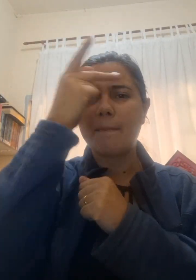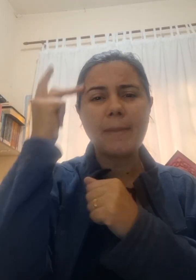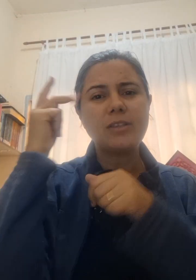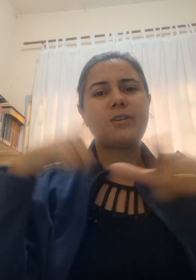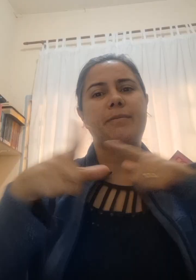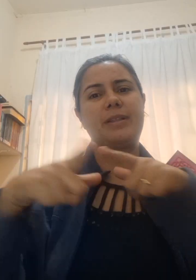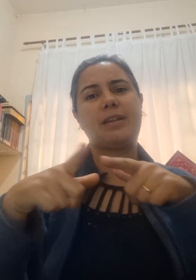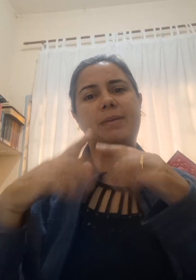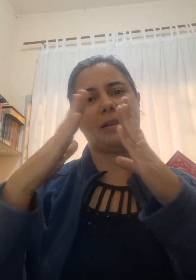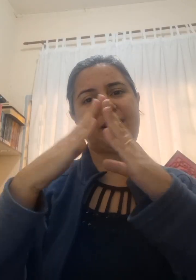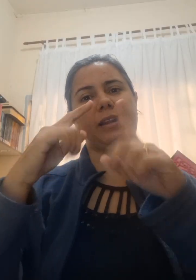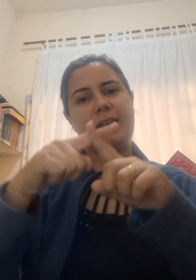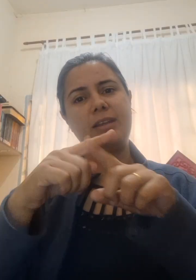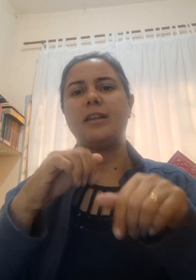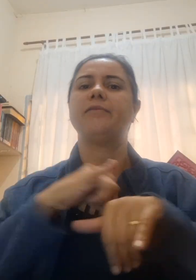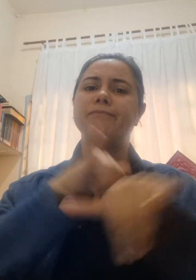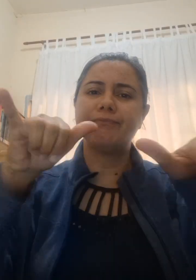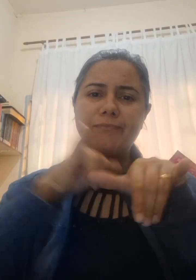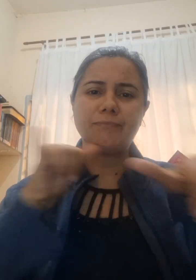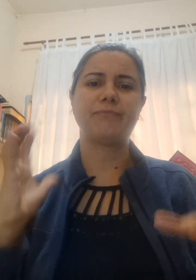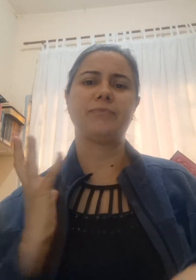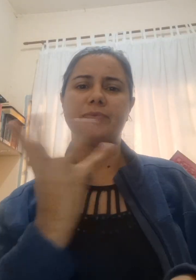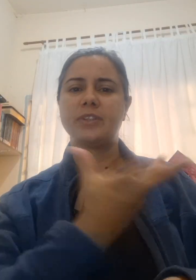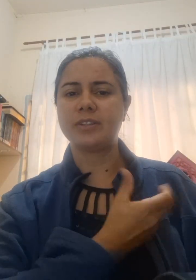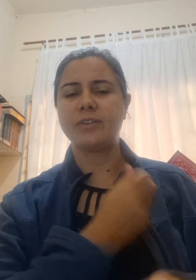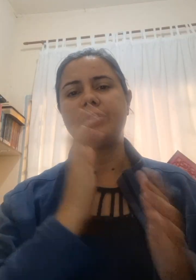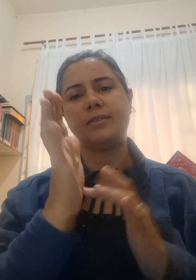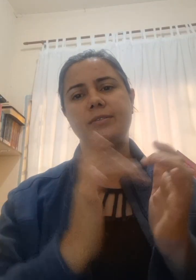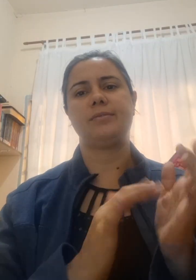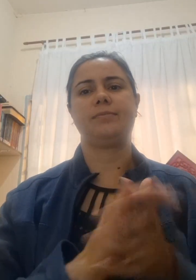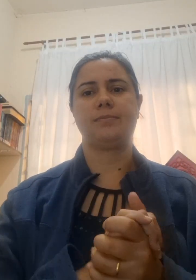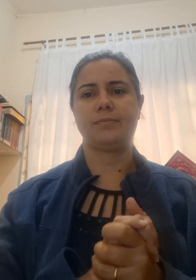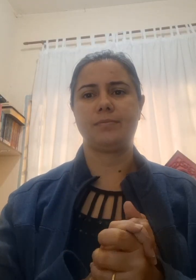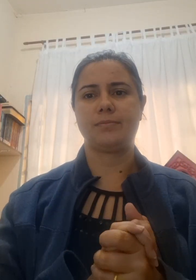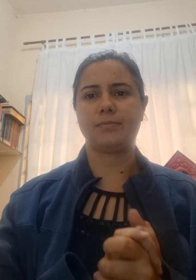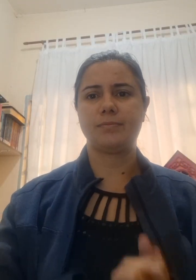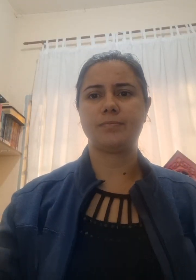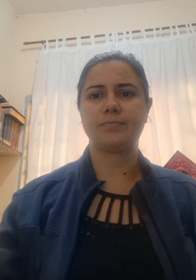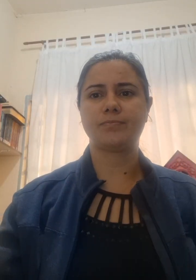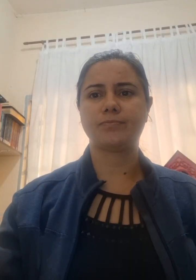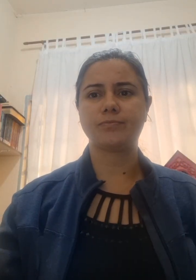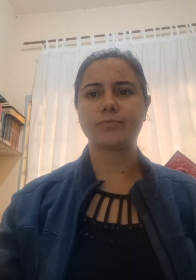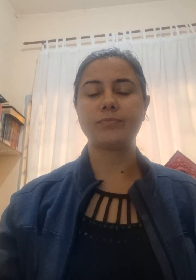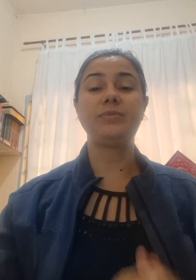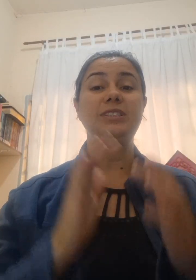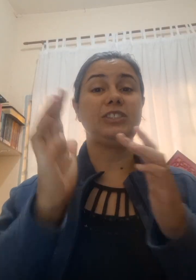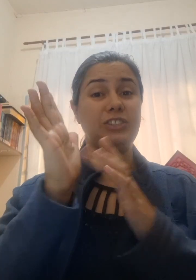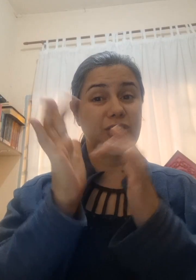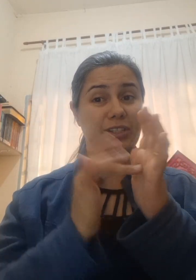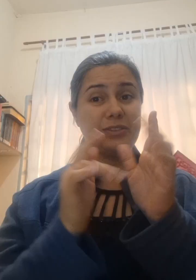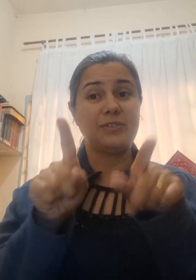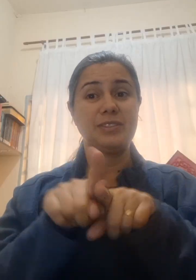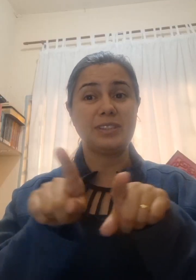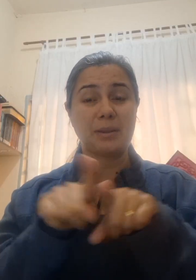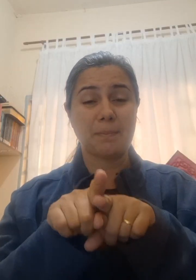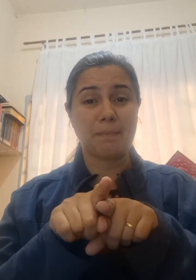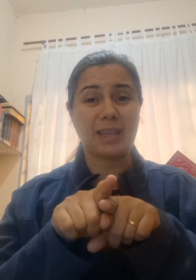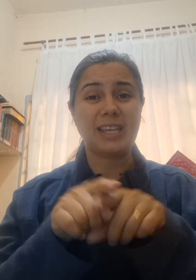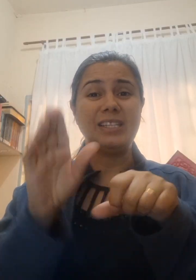enviar pessoas para trabalhar na igreja, para anunciar o evangelho, a salvação de Jesus. Jesus